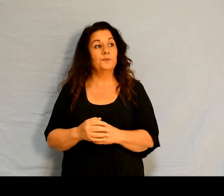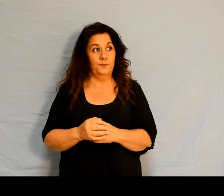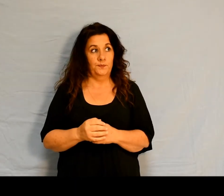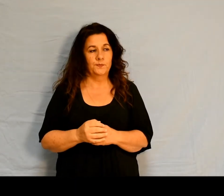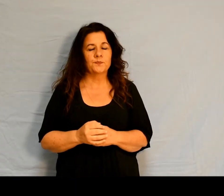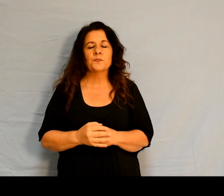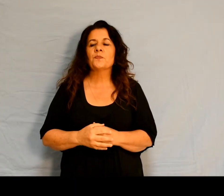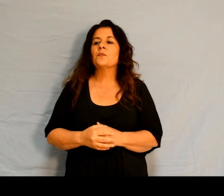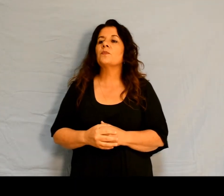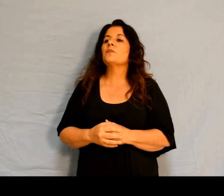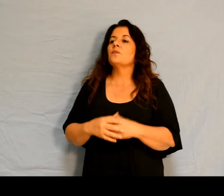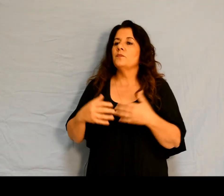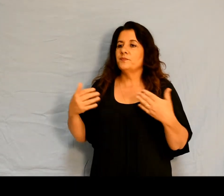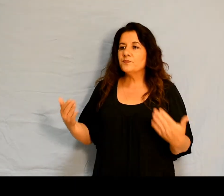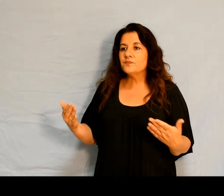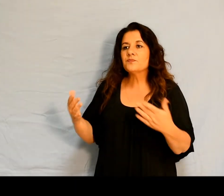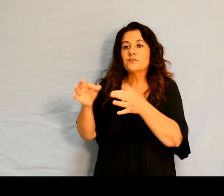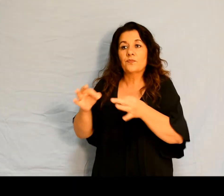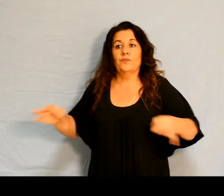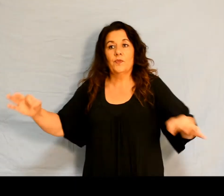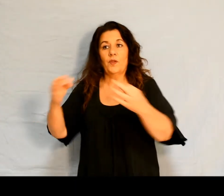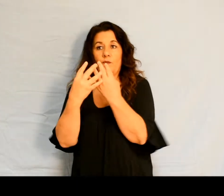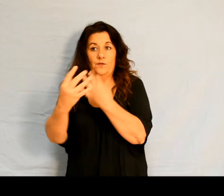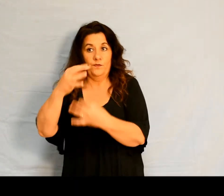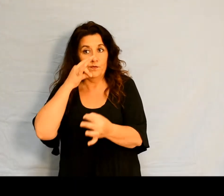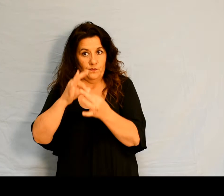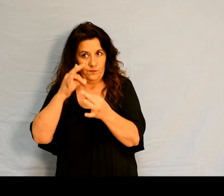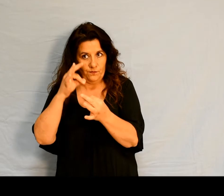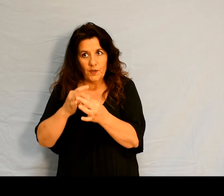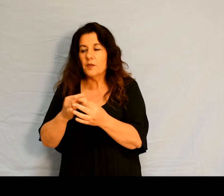Puis il loua cette vigne à des vignerons et partit en voyage.